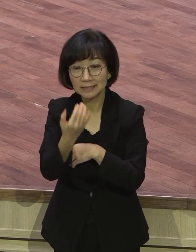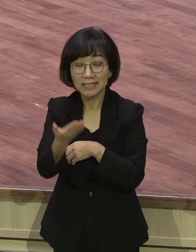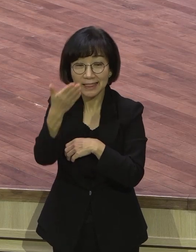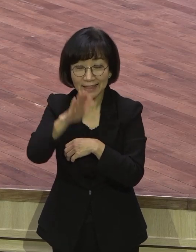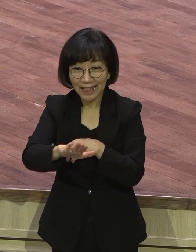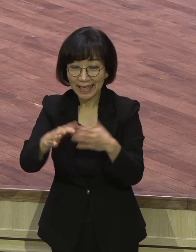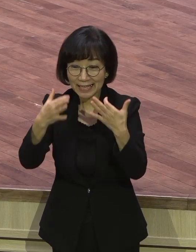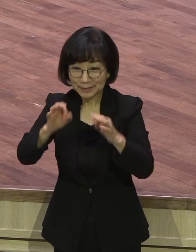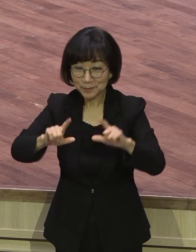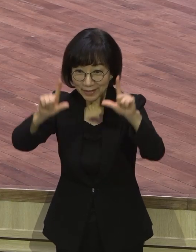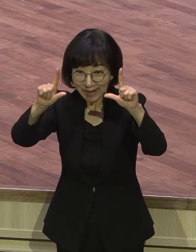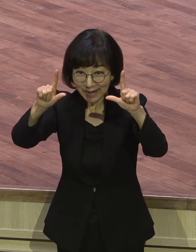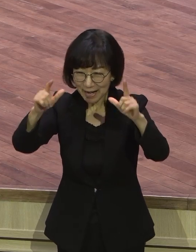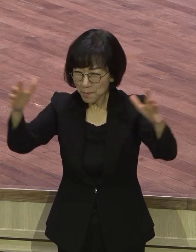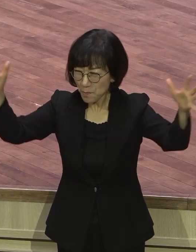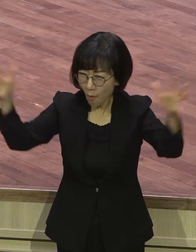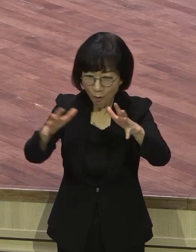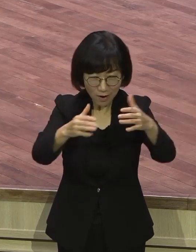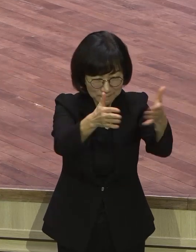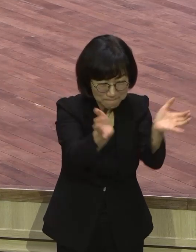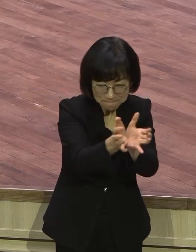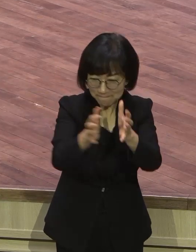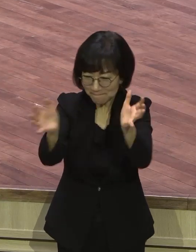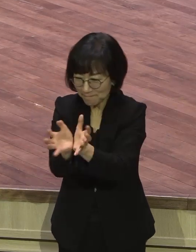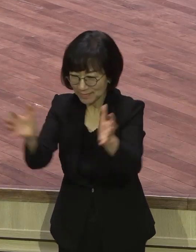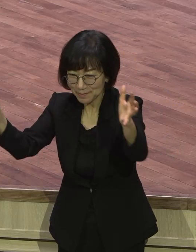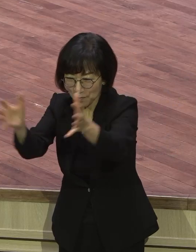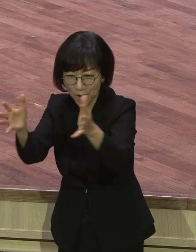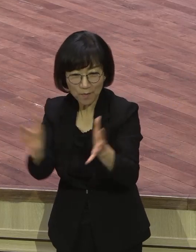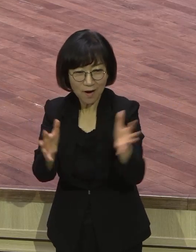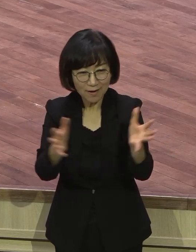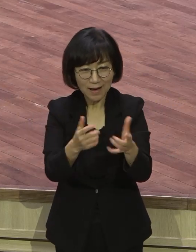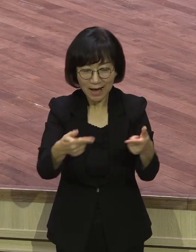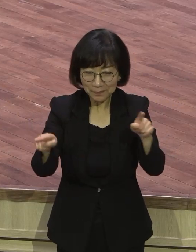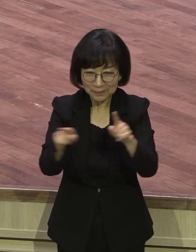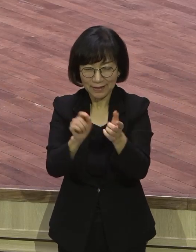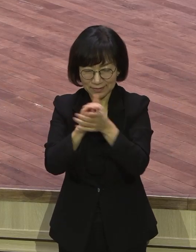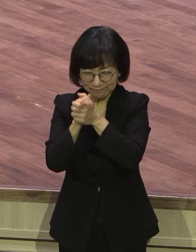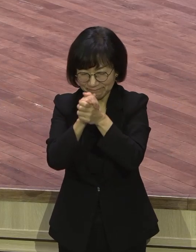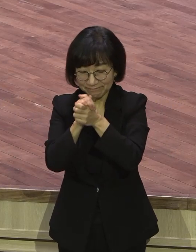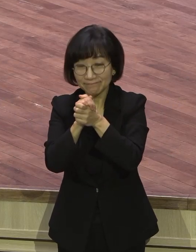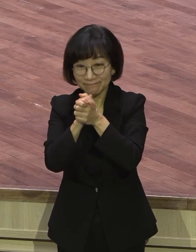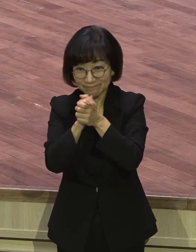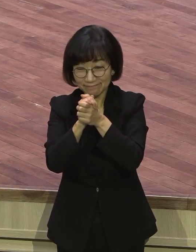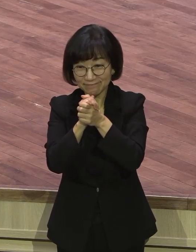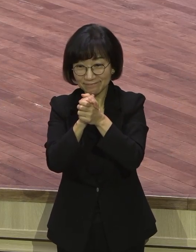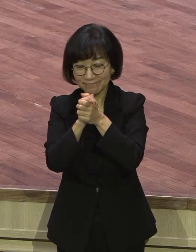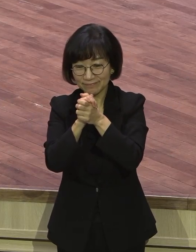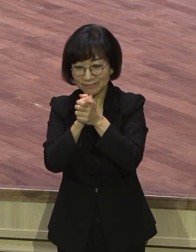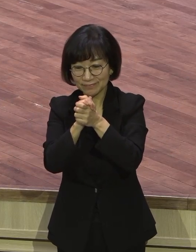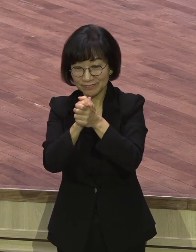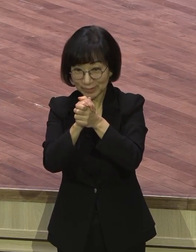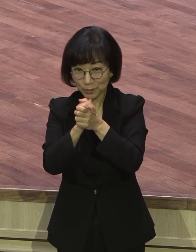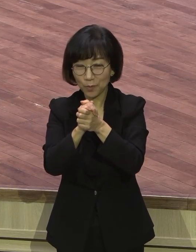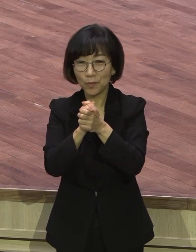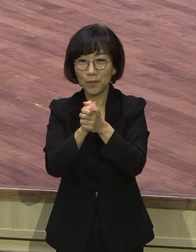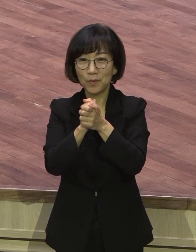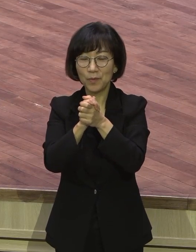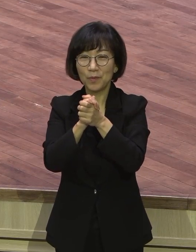모여서 기도하잖아요. 기관이 같이 모여서 구역이 같이 모여서 부스별로 같이 모여서 홀로 기도도